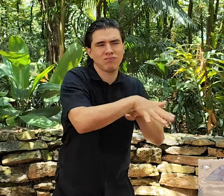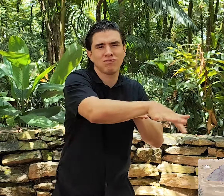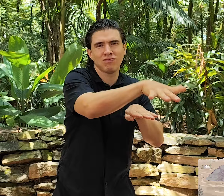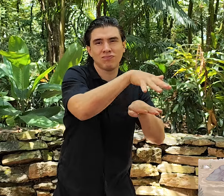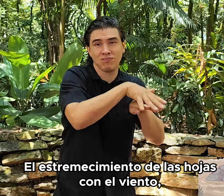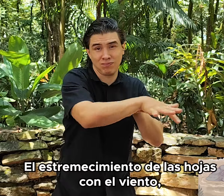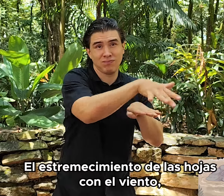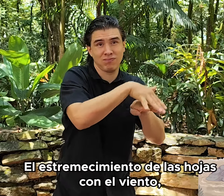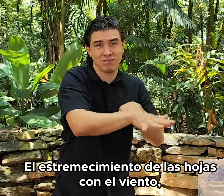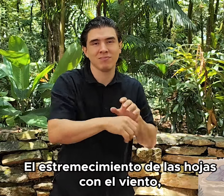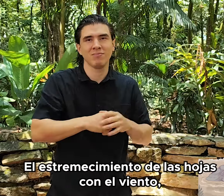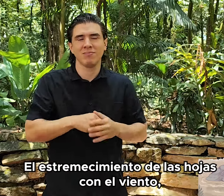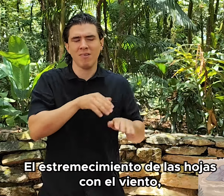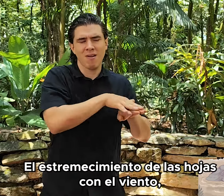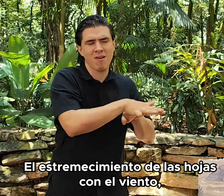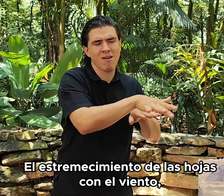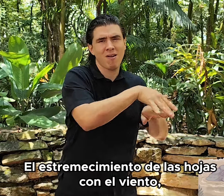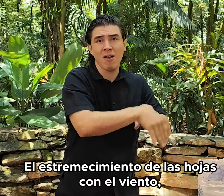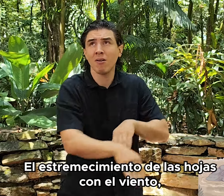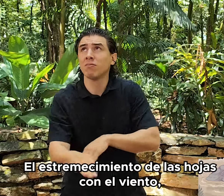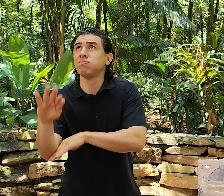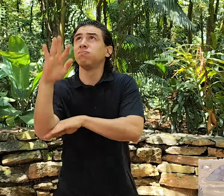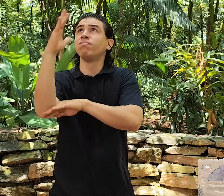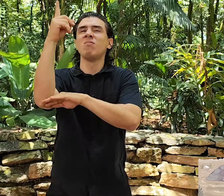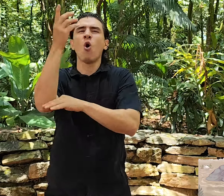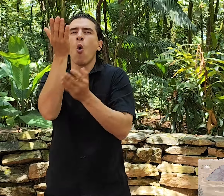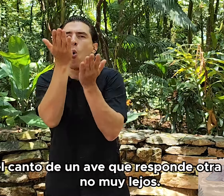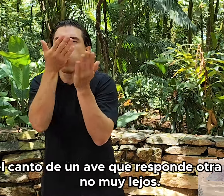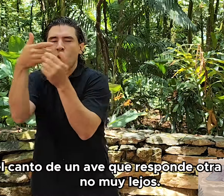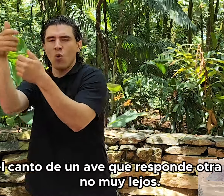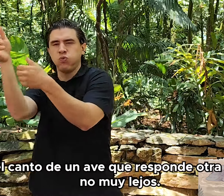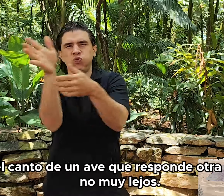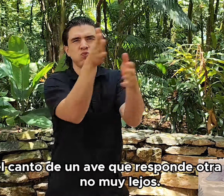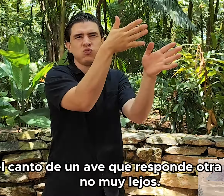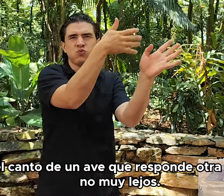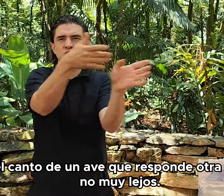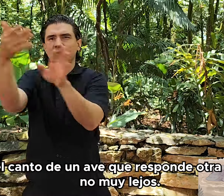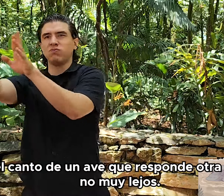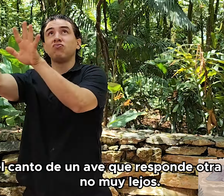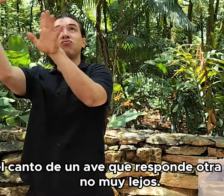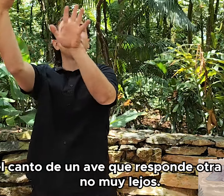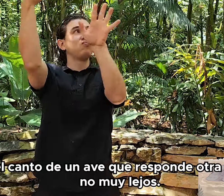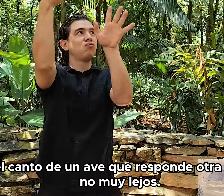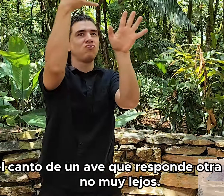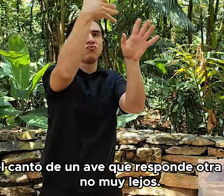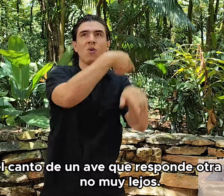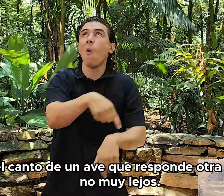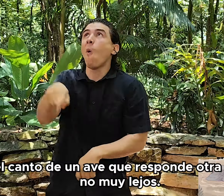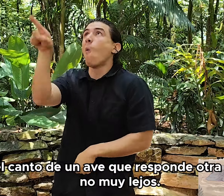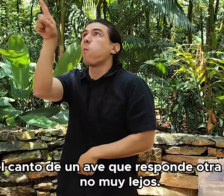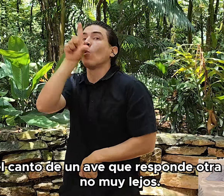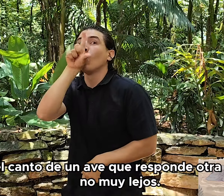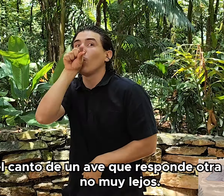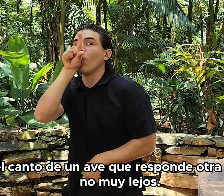El estremecimiento de las hojas con el viento. El canto de un ave que responde otra ave no muy lejos.